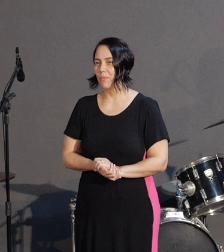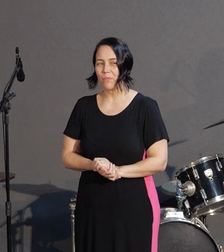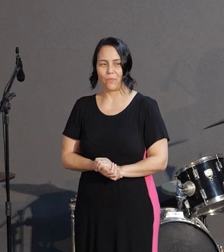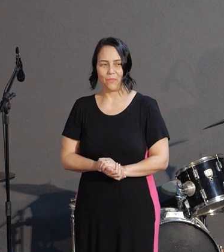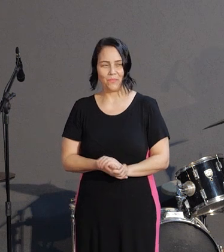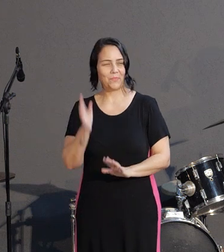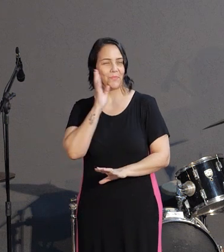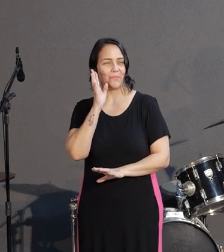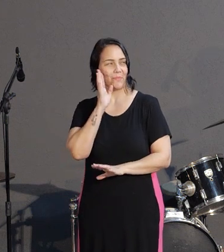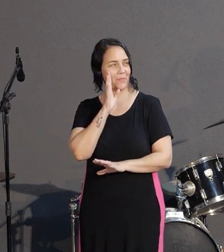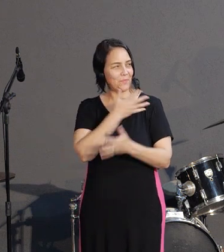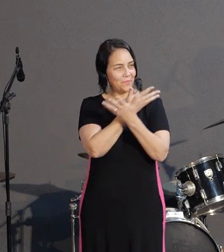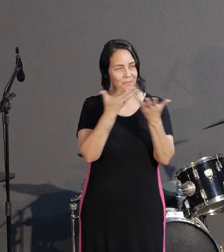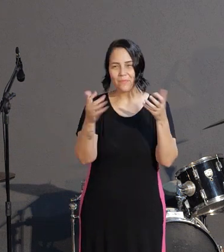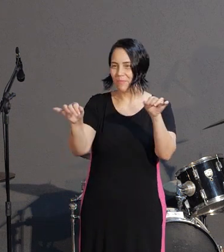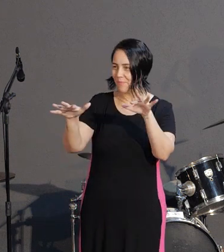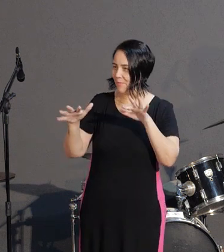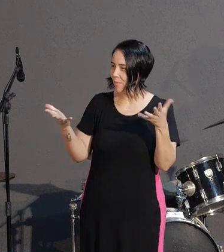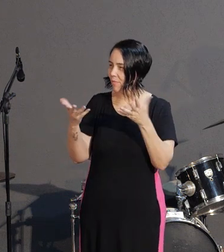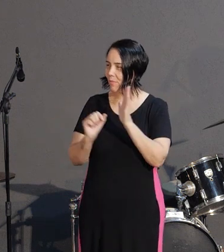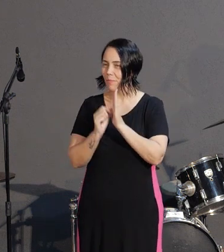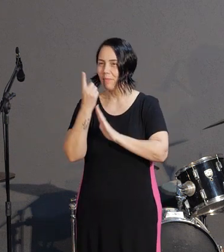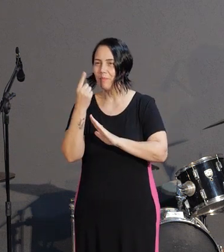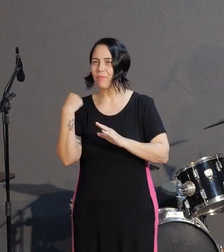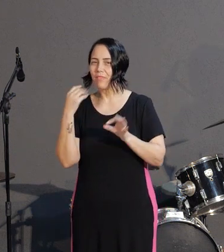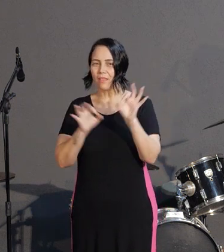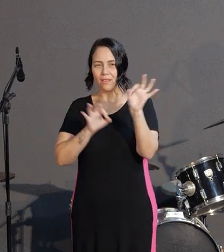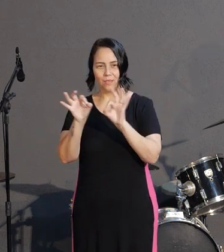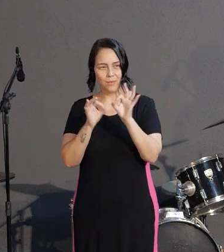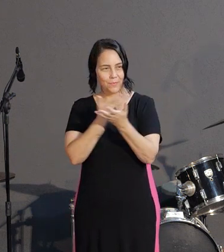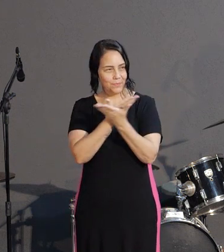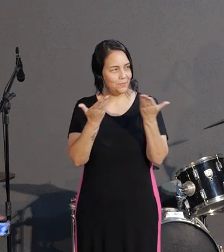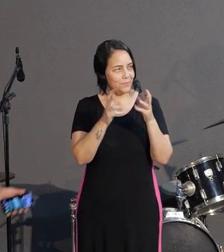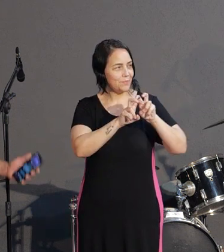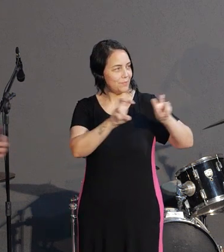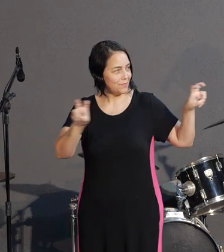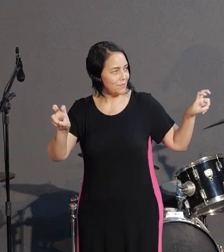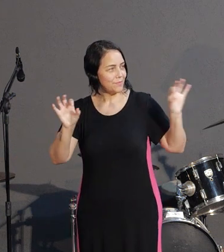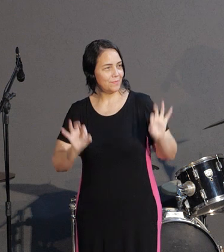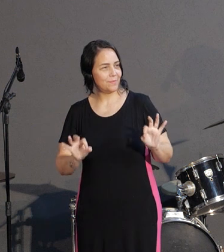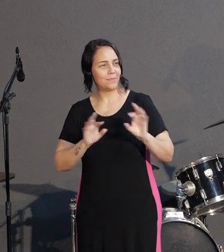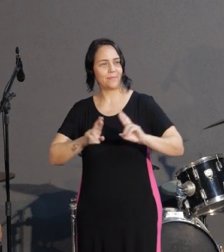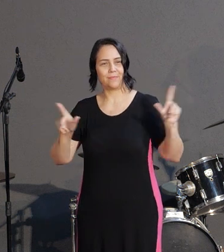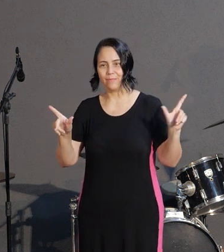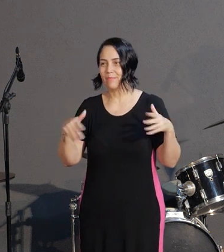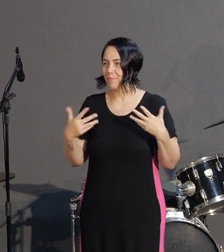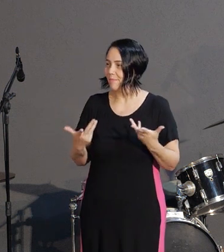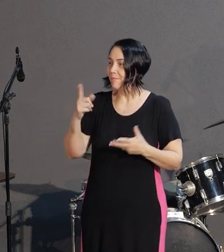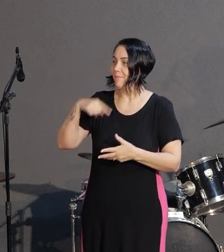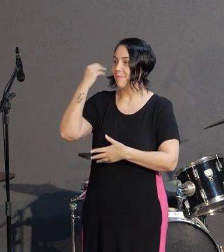Boa noite! Que legal ver a sala assim cheia. Hoje é a primeira vez que a gente está montando a sala nesse formato horizontal. Então é